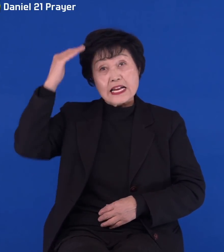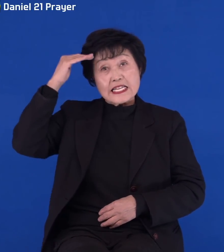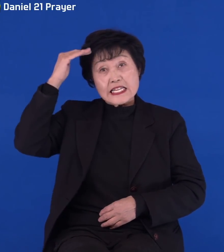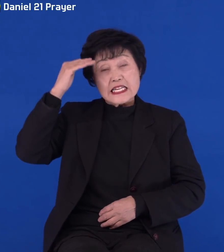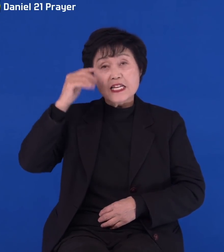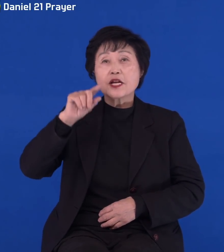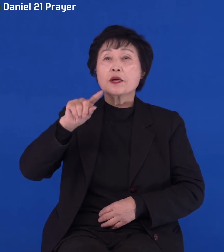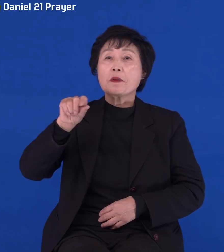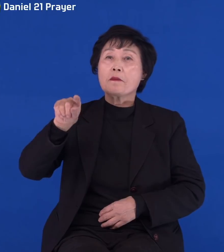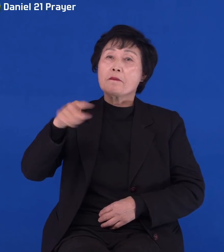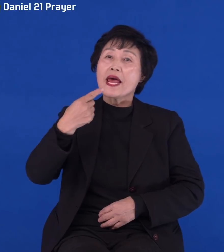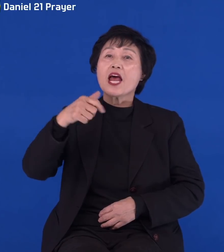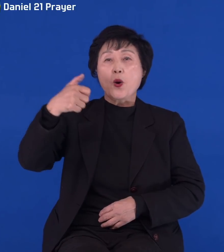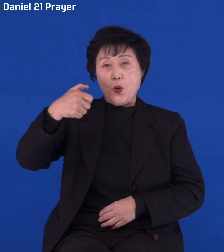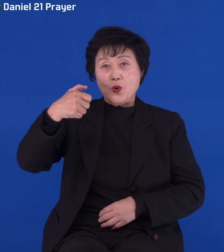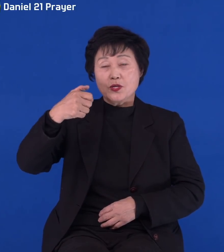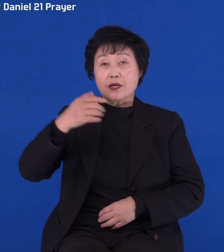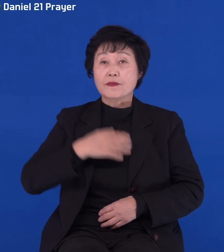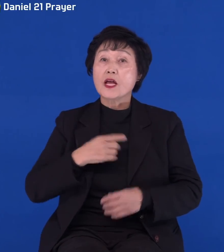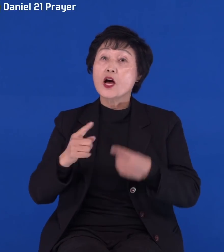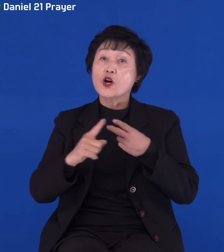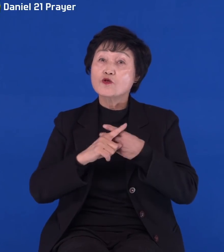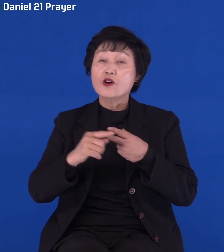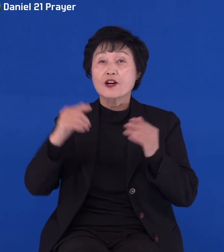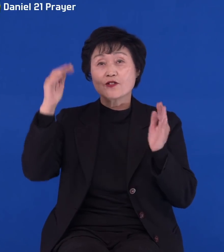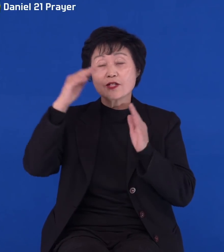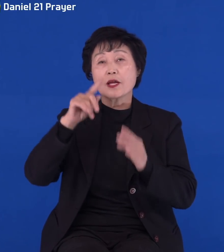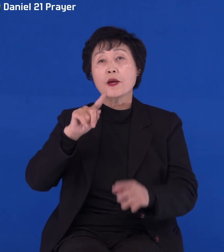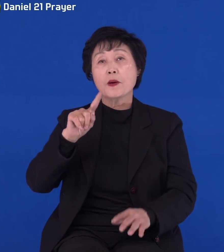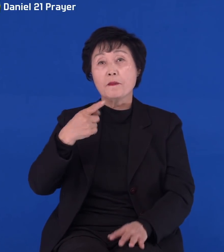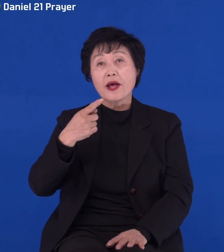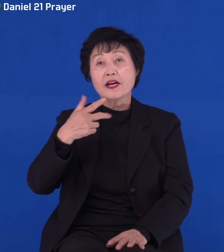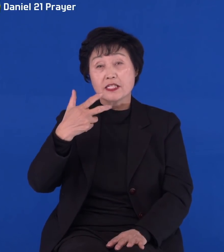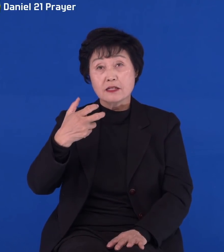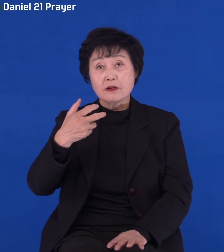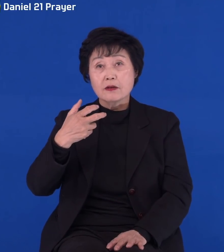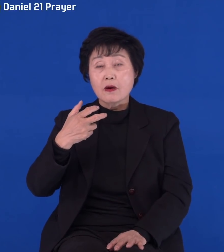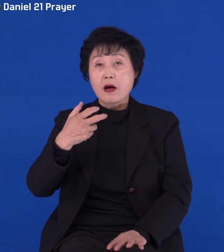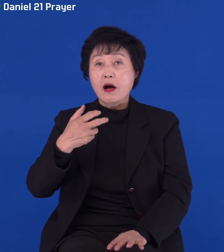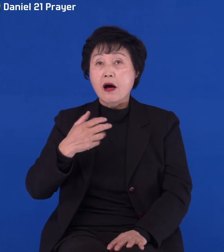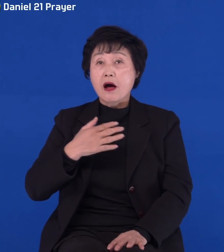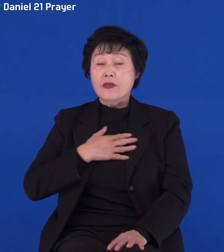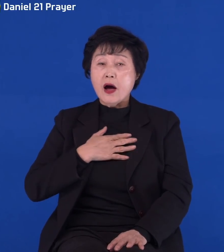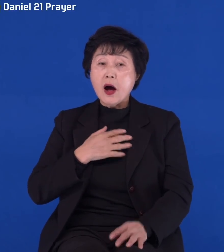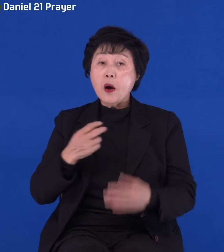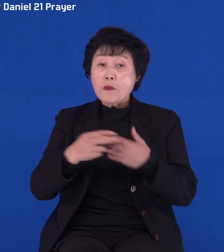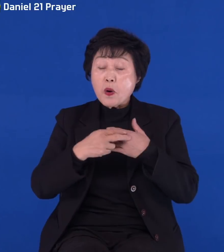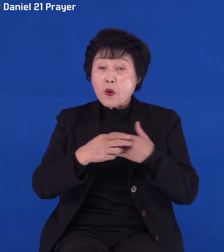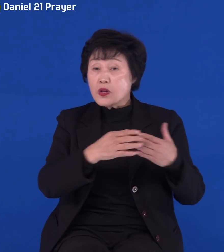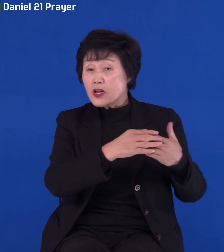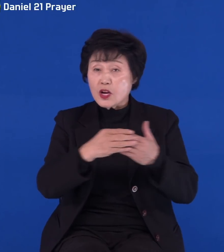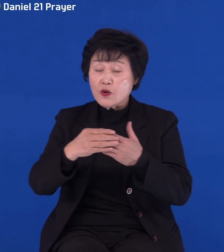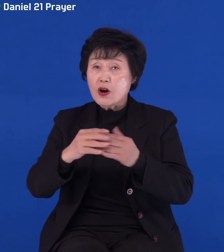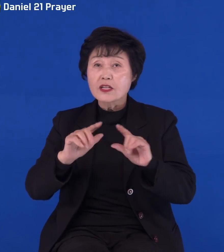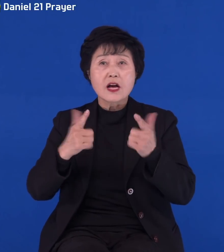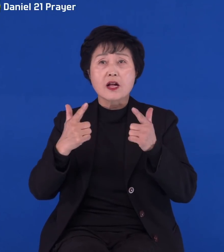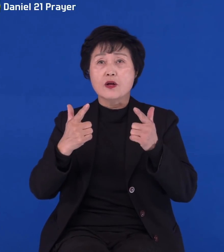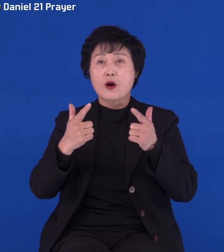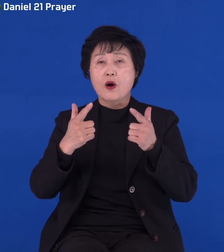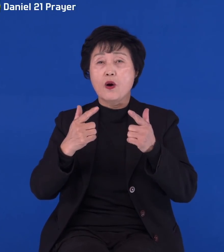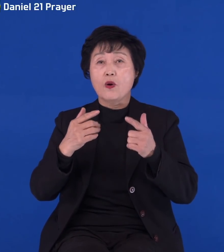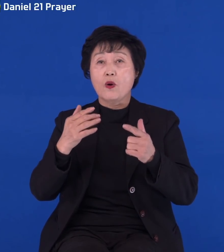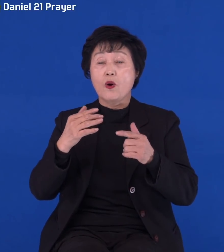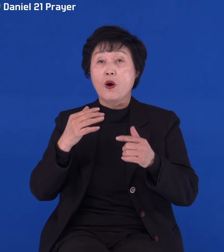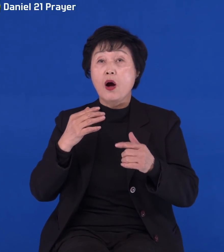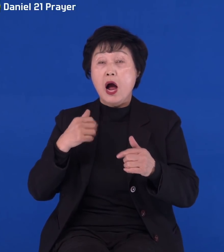저는 중2 때 키가 170인데 세상에 저를 병원에 데려가지 않고 들쳐 업더니